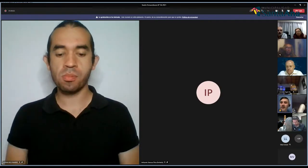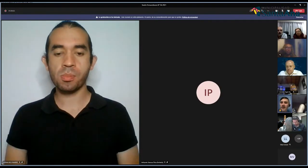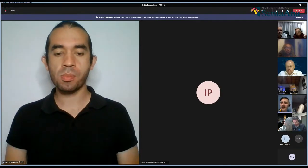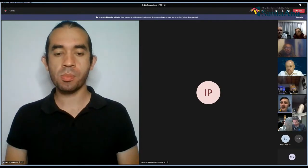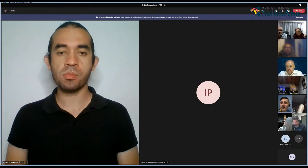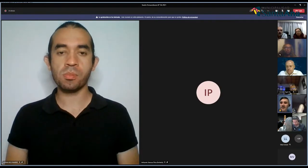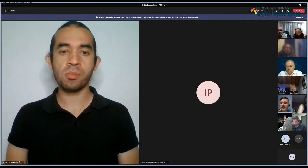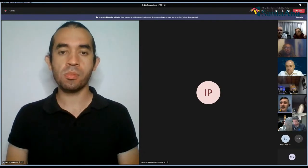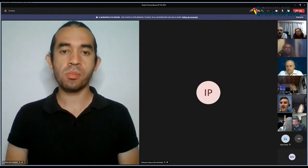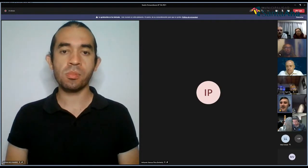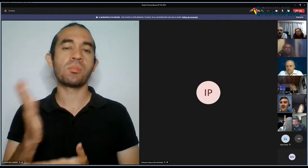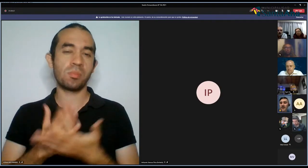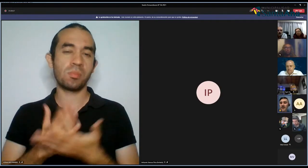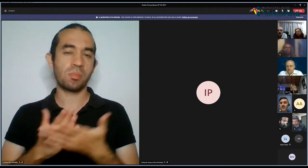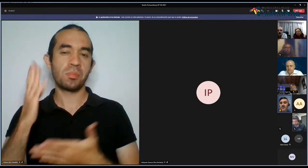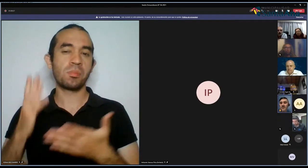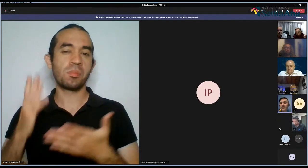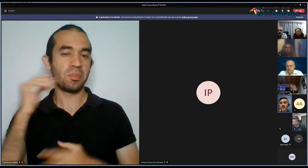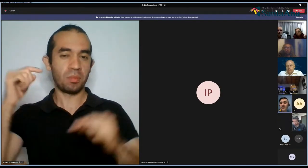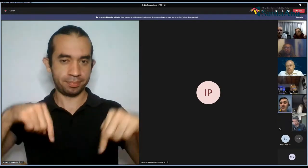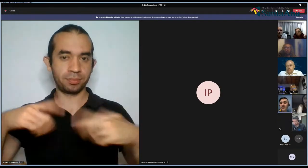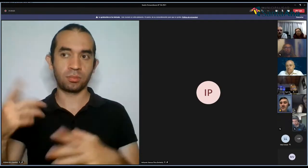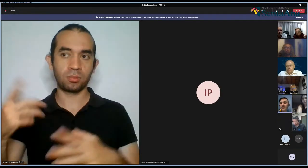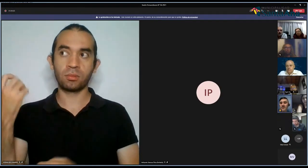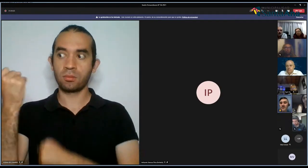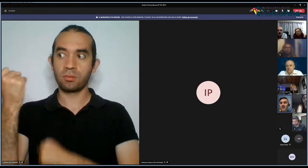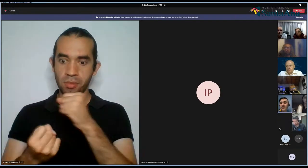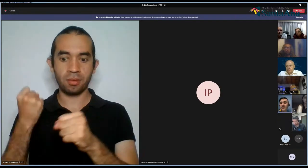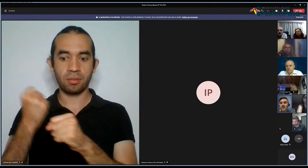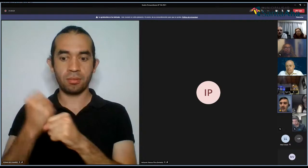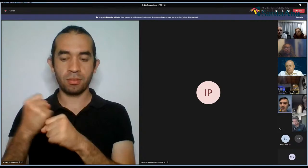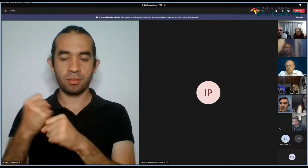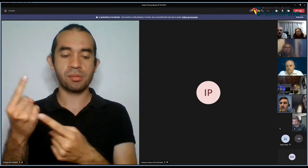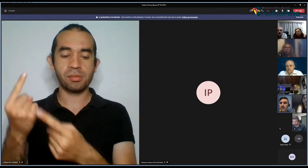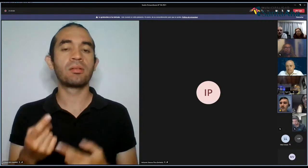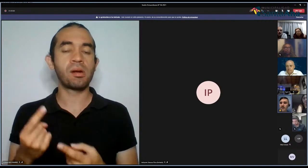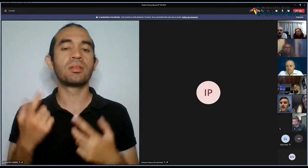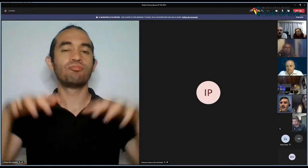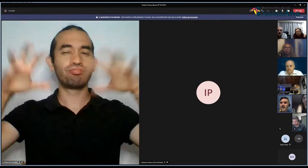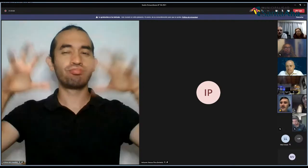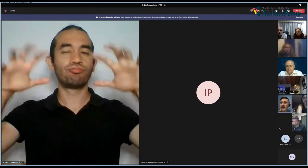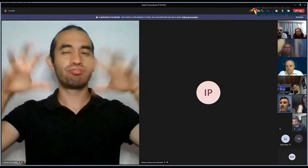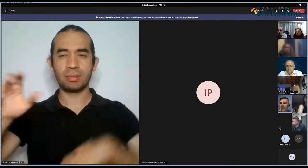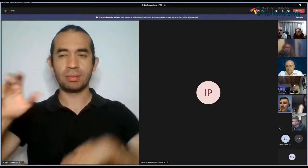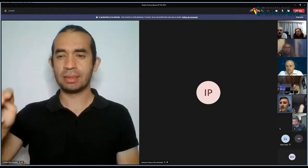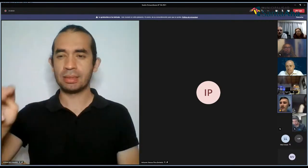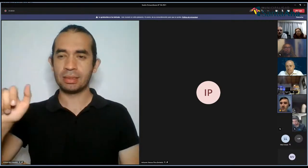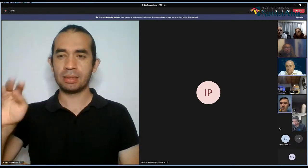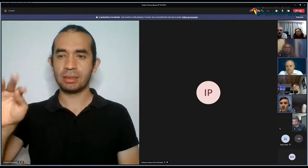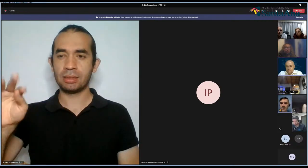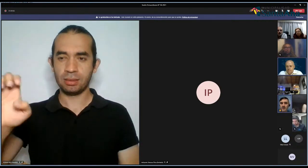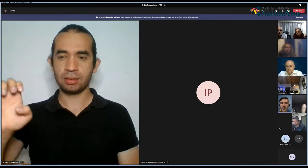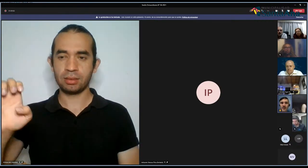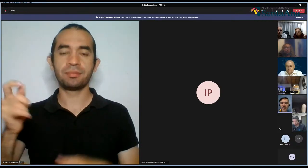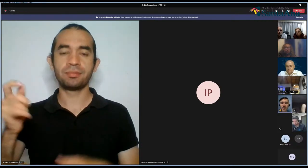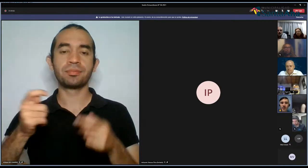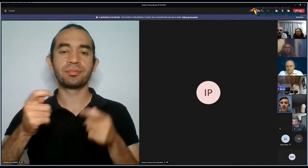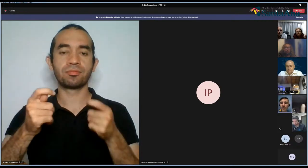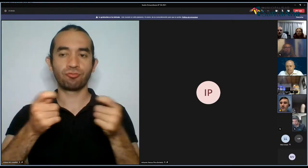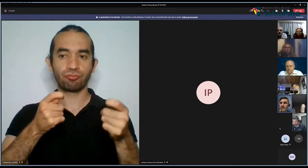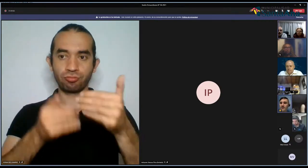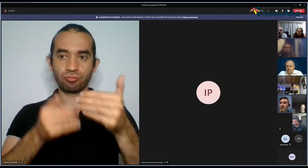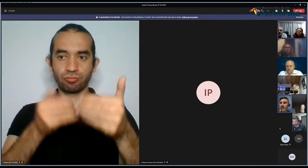acá sabemos que ya data de varios años verdad desde que se dio la tormenta nate se han hecho varias gestiones pero